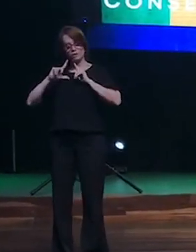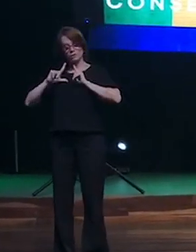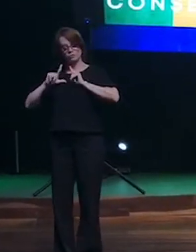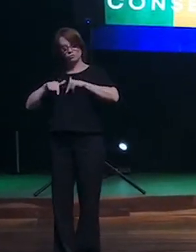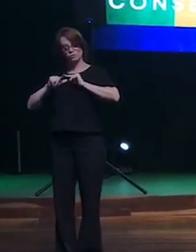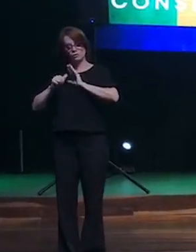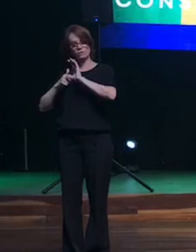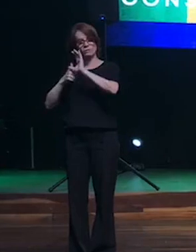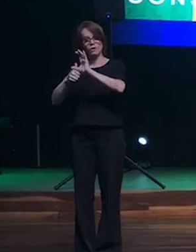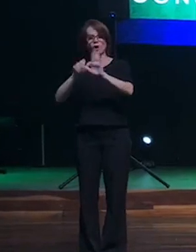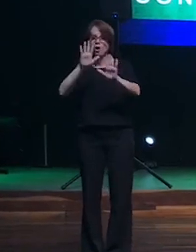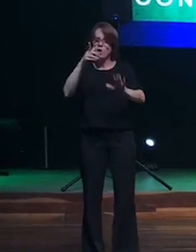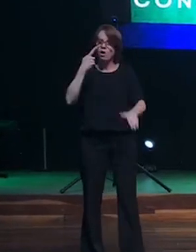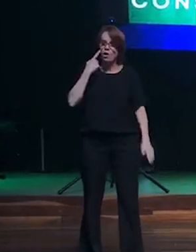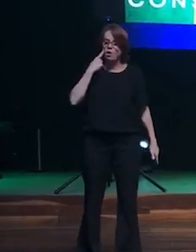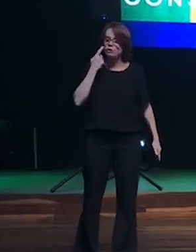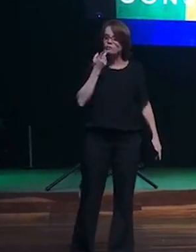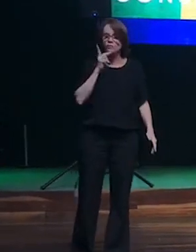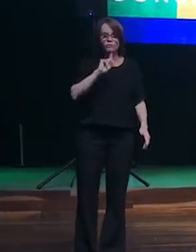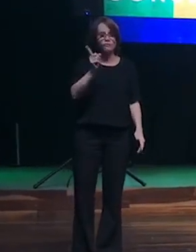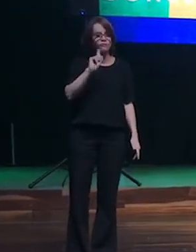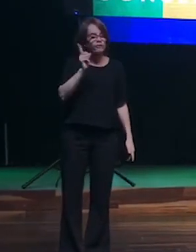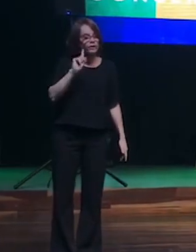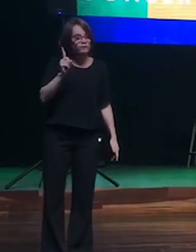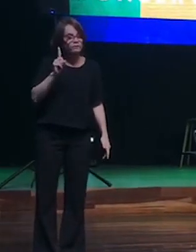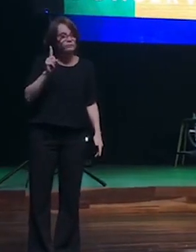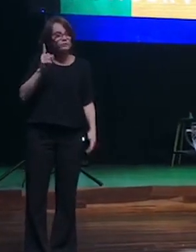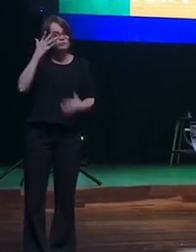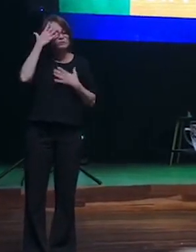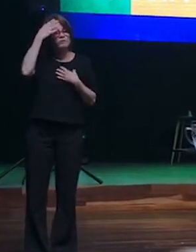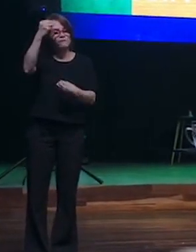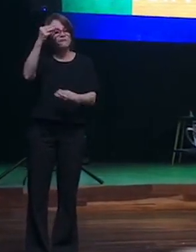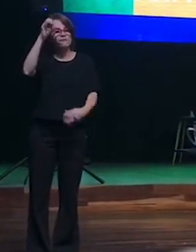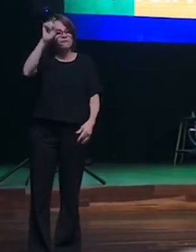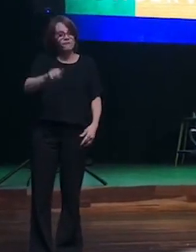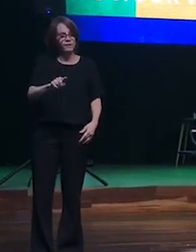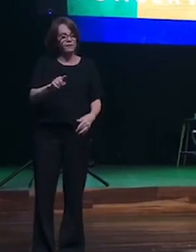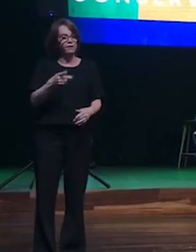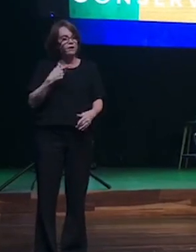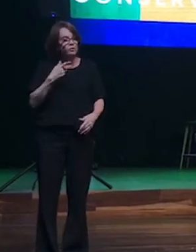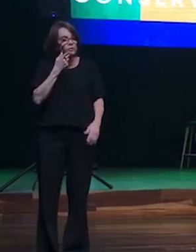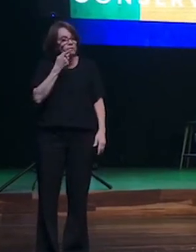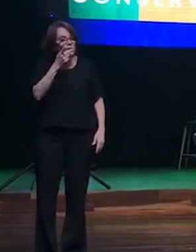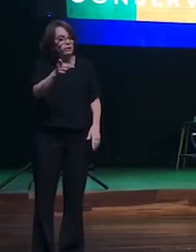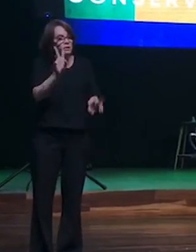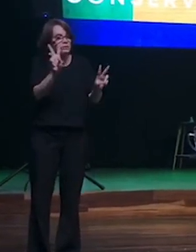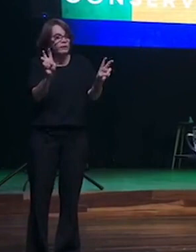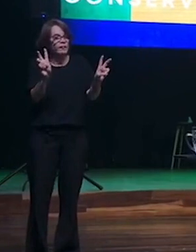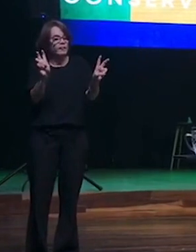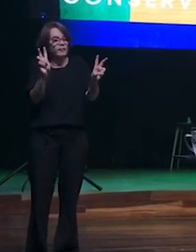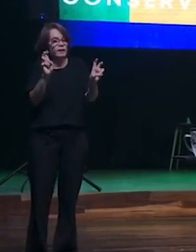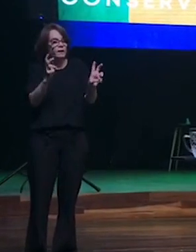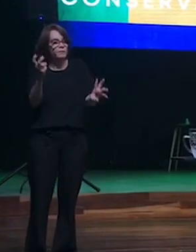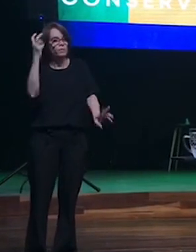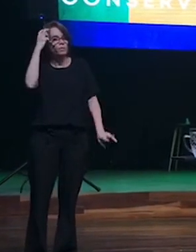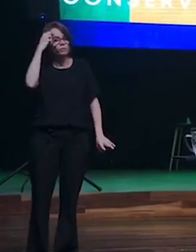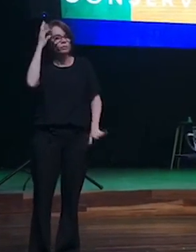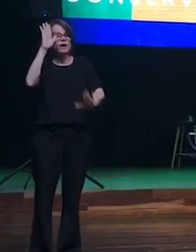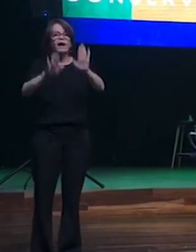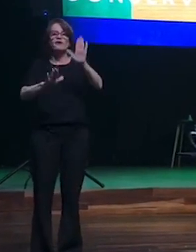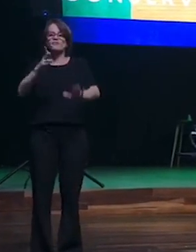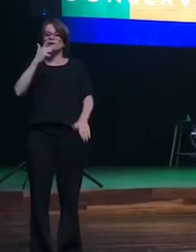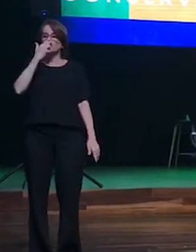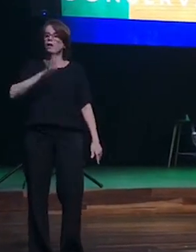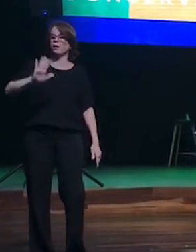Preste atenção, não estou falando de fé, eu estou falando de cultura. Às vezes parece que é uma profissão de fé, é